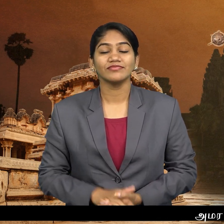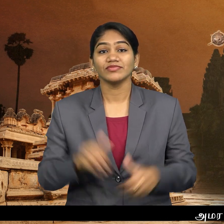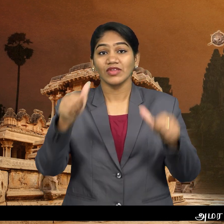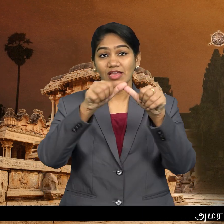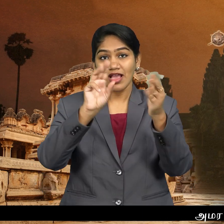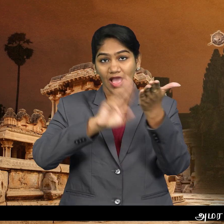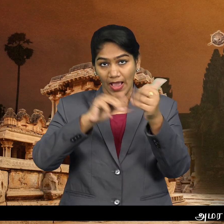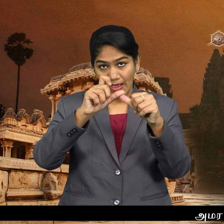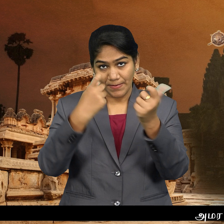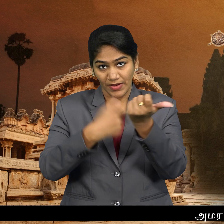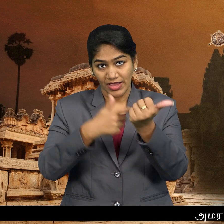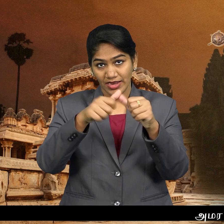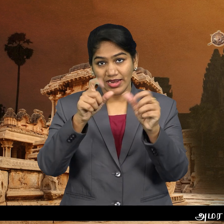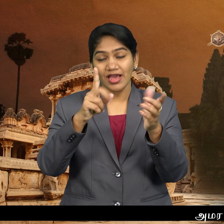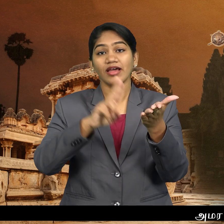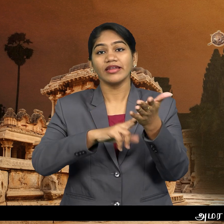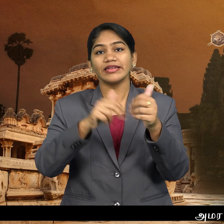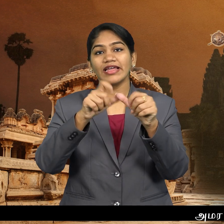அமரநாயக்கர்.